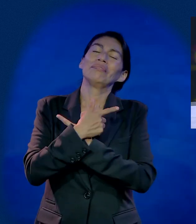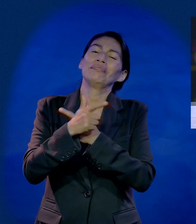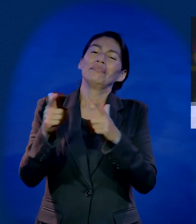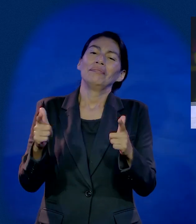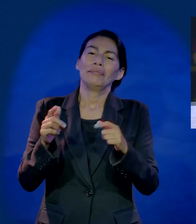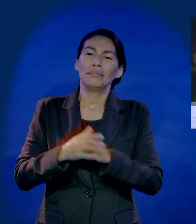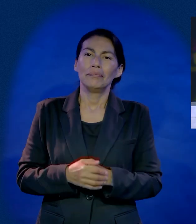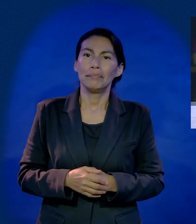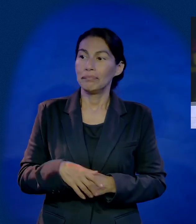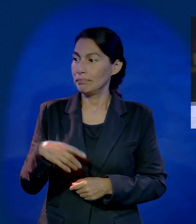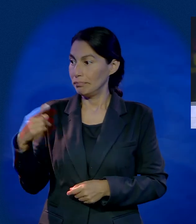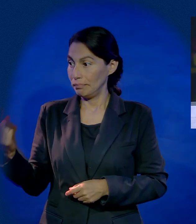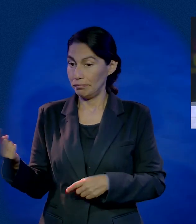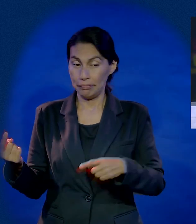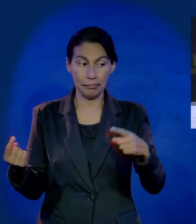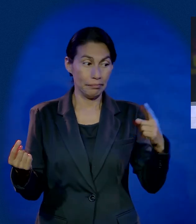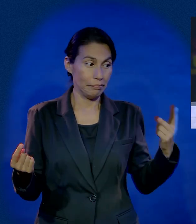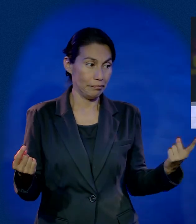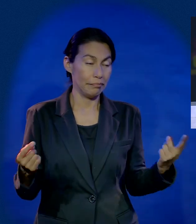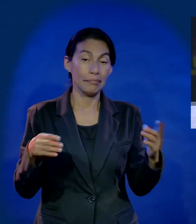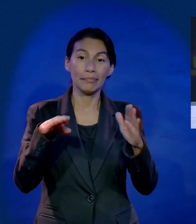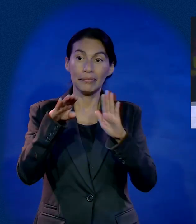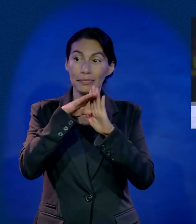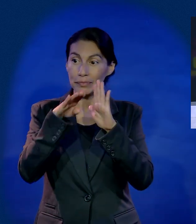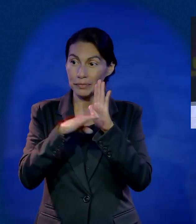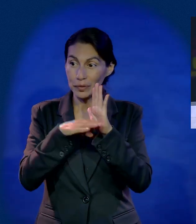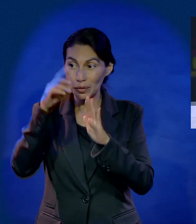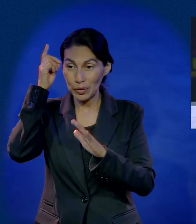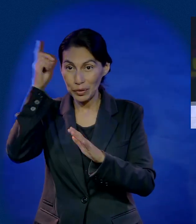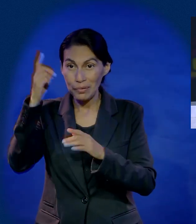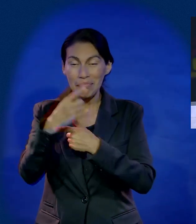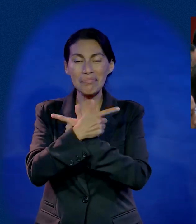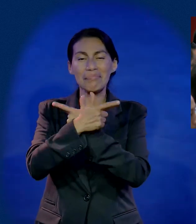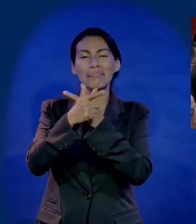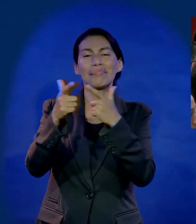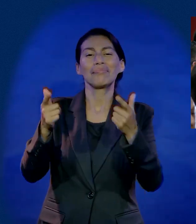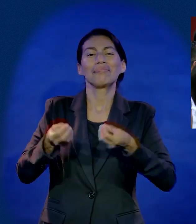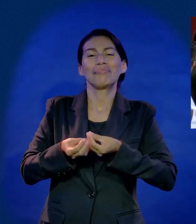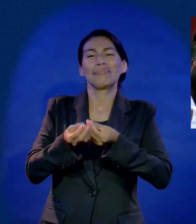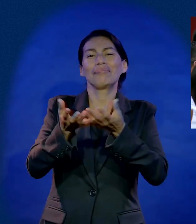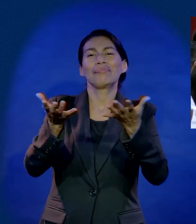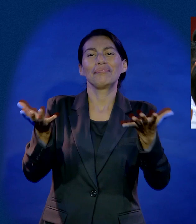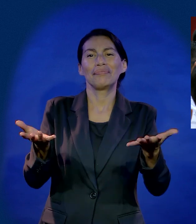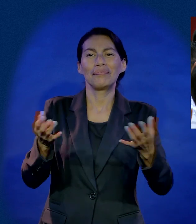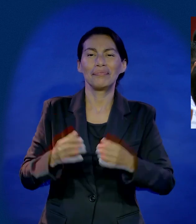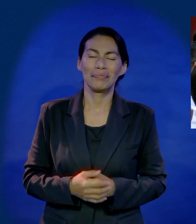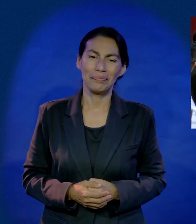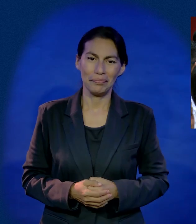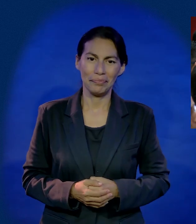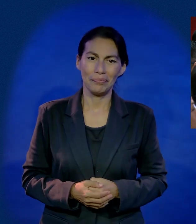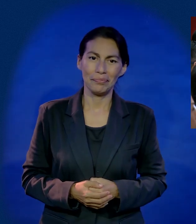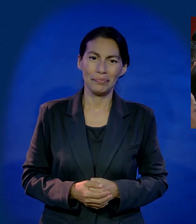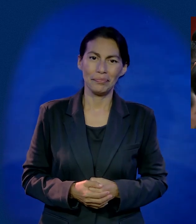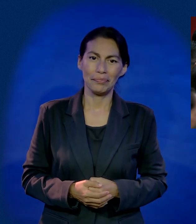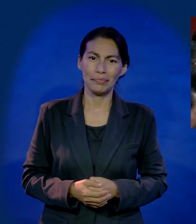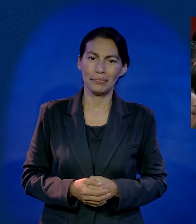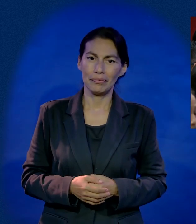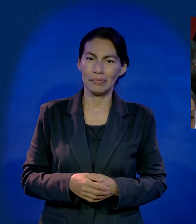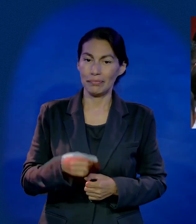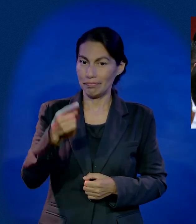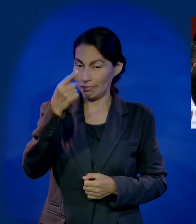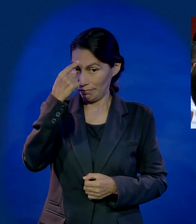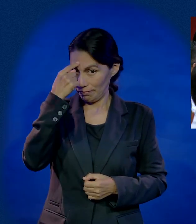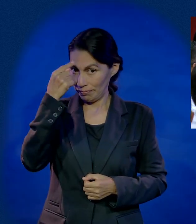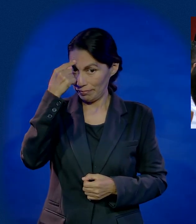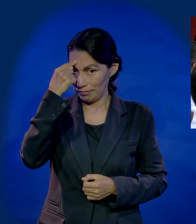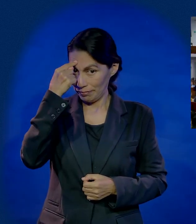está al lado, los mandamientos de Dios te hacen libres, no lo olvides, te hacen libre. Dile al de al lado, los mandamientos de Dios te